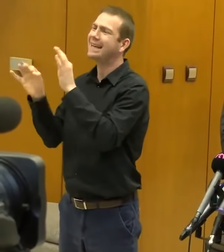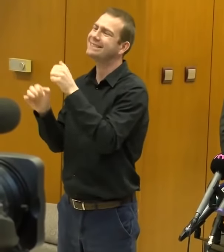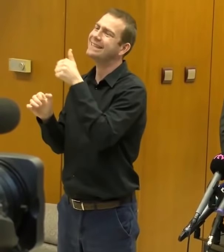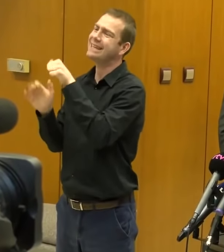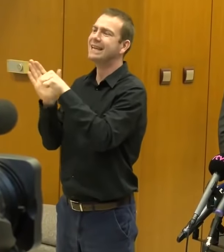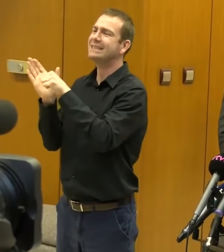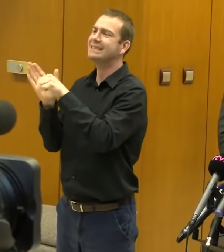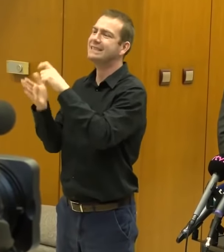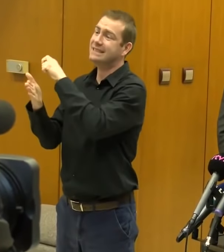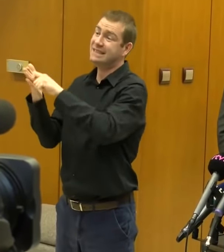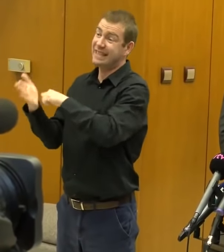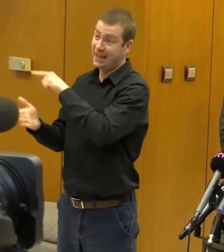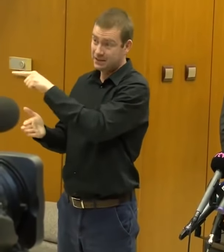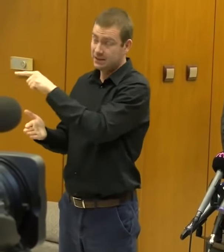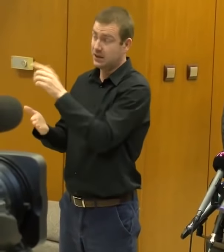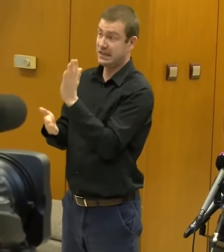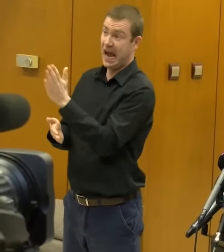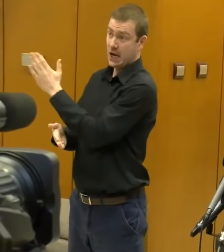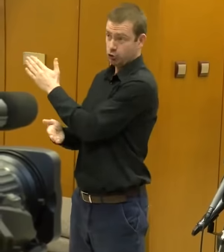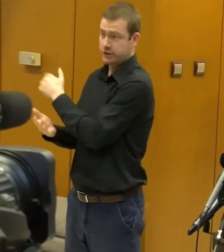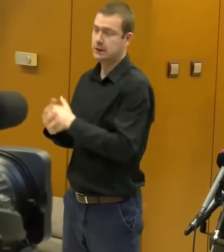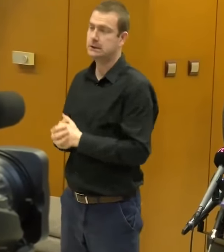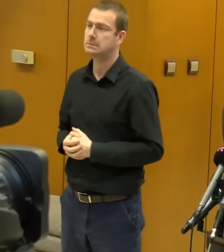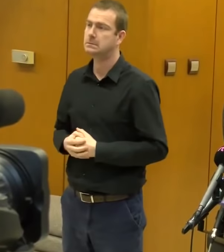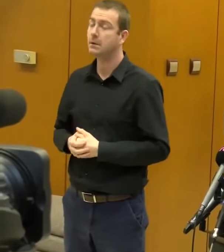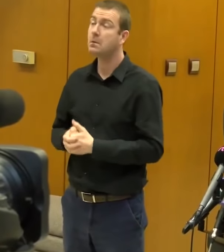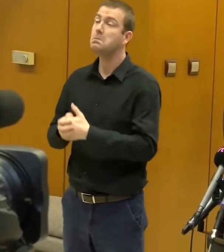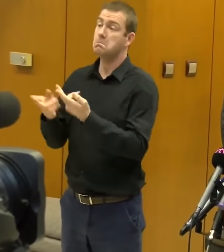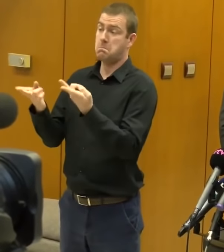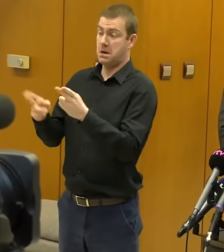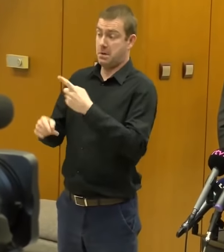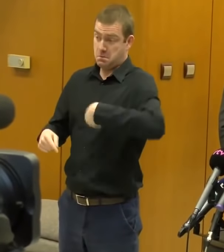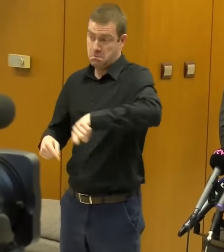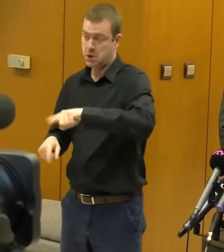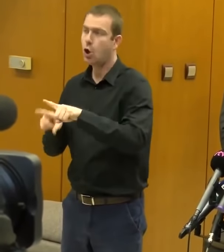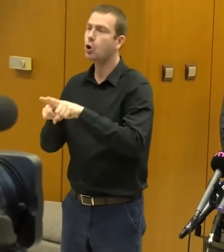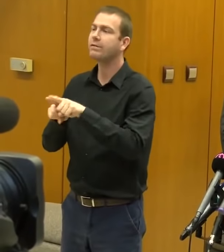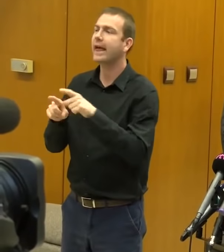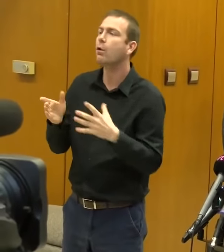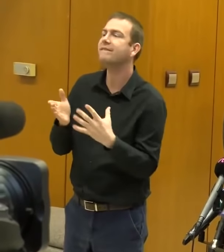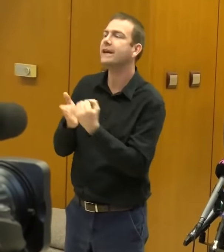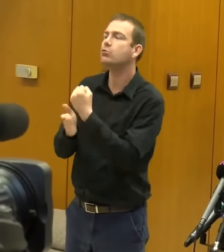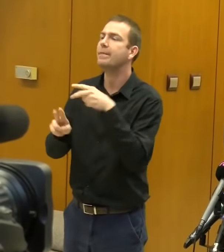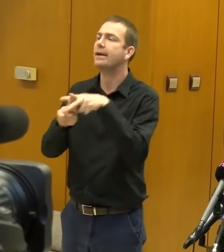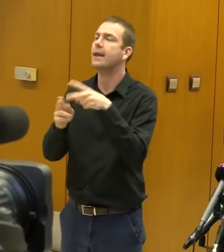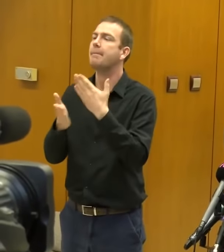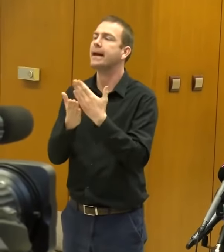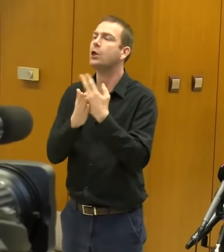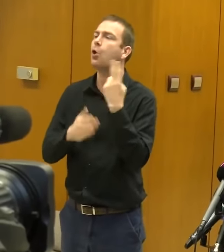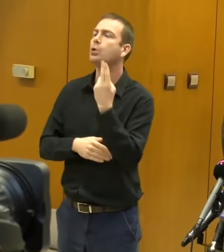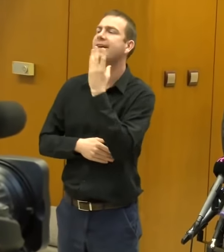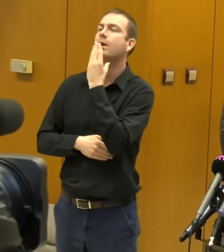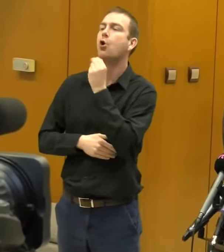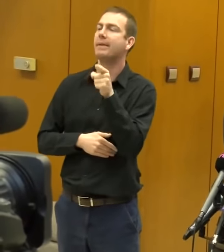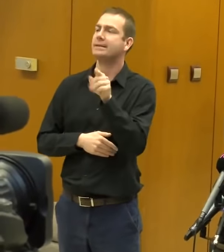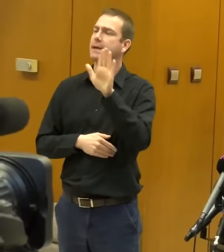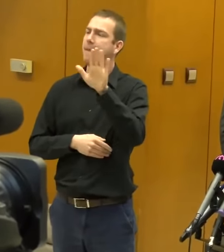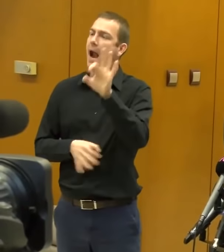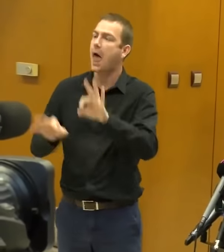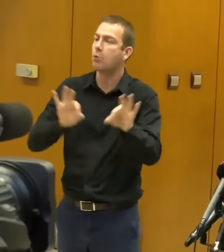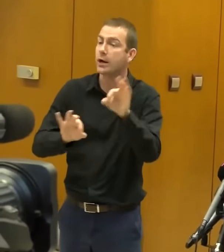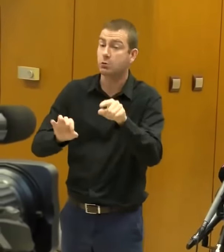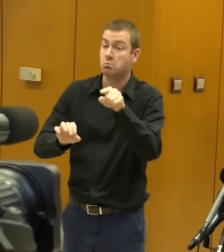1000 ďalších vyšetrení by sa mohla urobiť, keď využijeme rezervy napríklad Univerzity Komenského, že majú nejaké zatvorené laboratórium. Vedeli